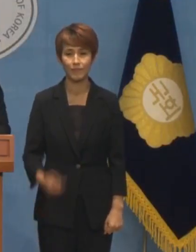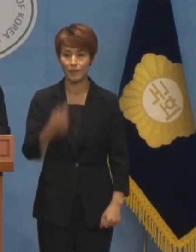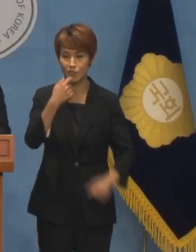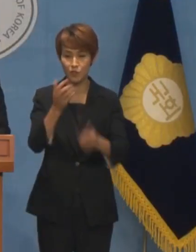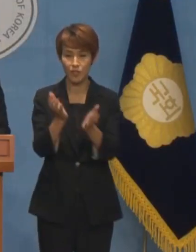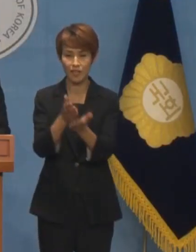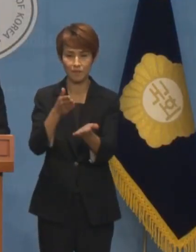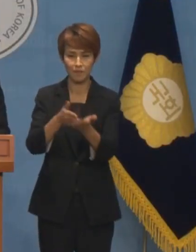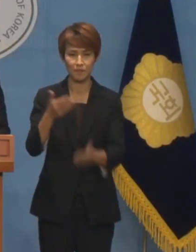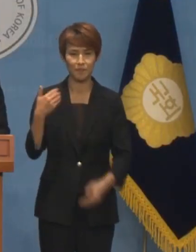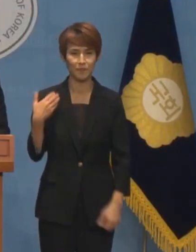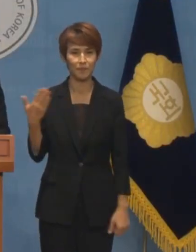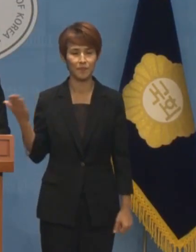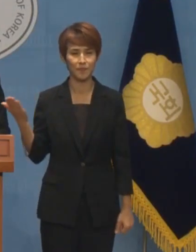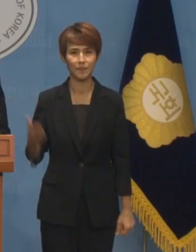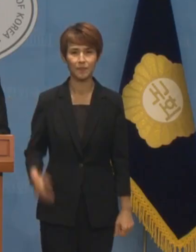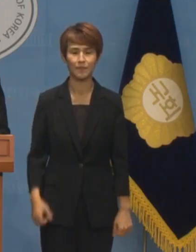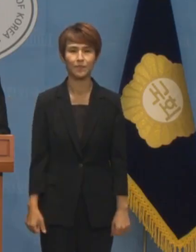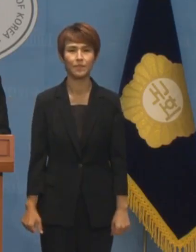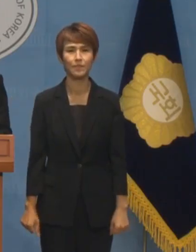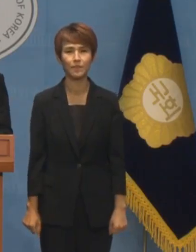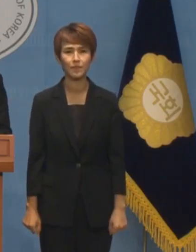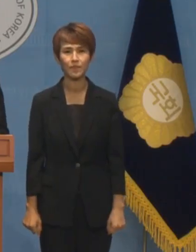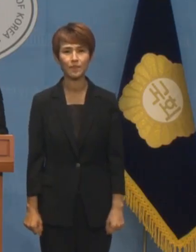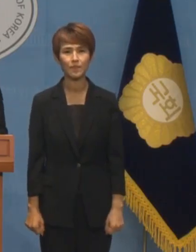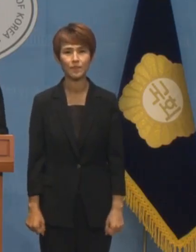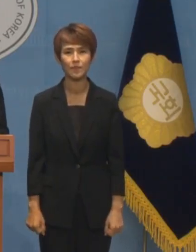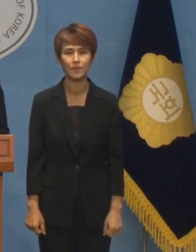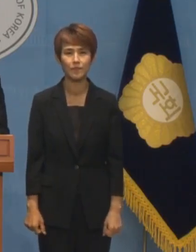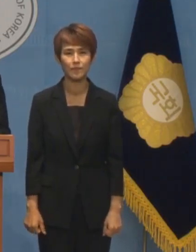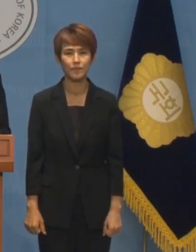더불어민주당 최민석 대변인입니다. 브리핑 시작하겠습니다.